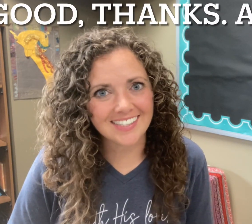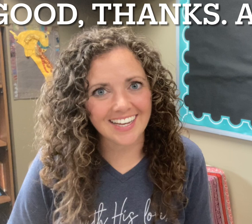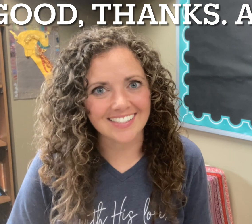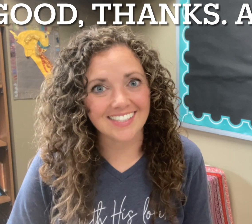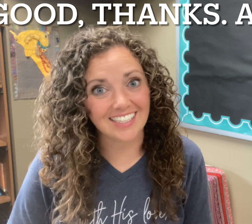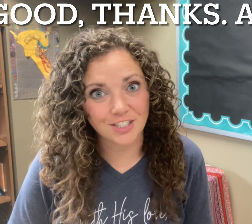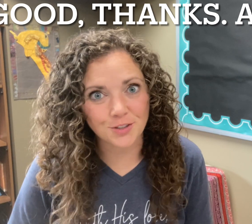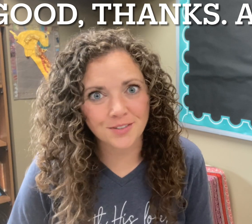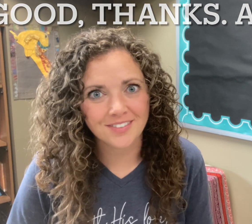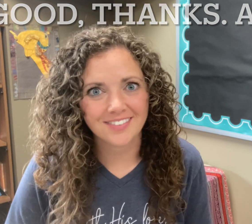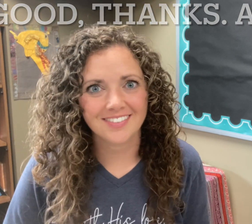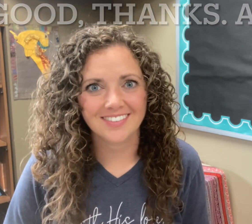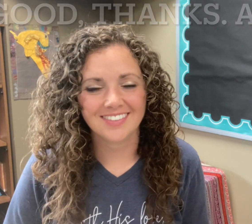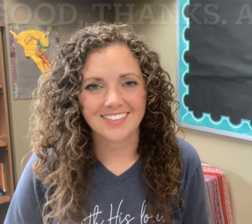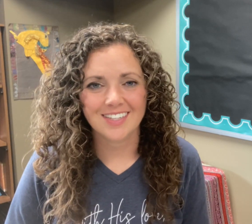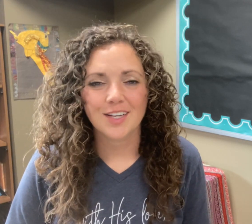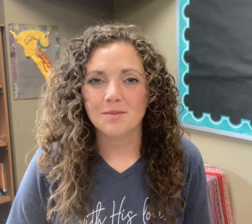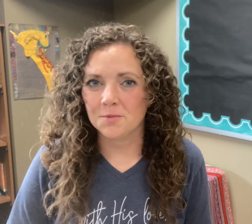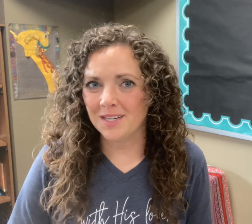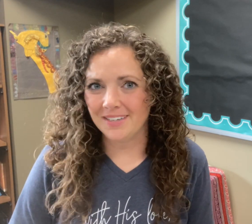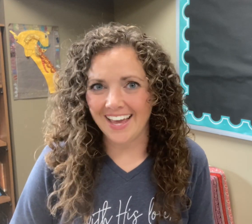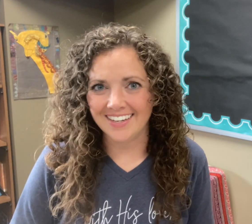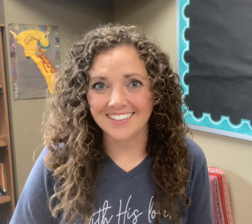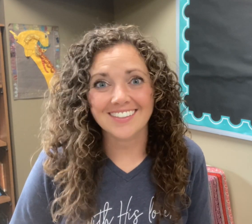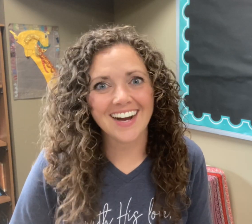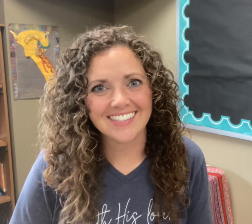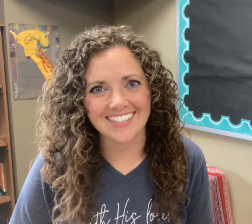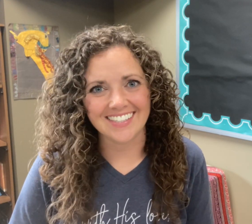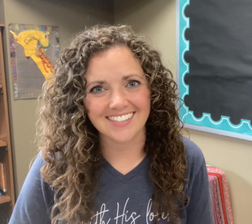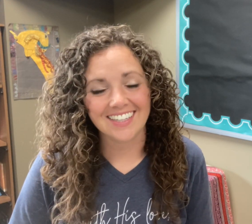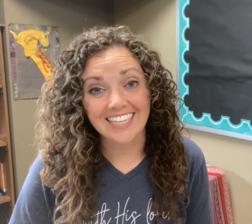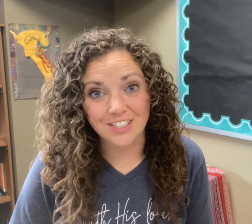gracias. ¿Y tú? Muy bien, gracias. ¿Y tú?